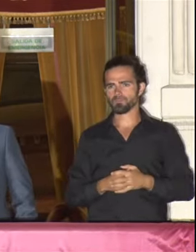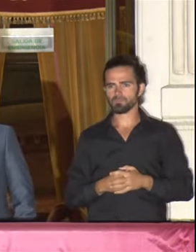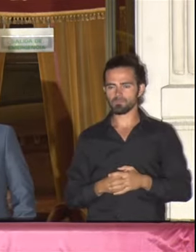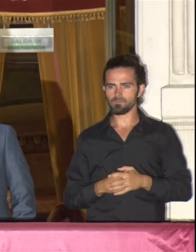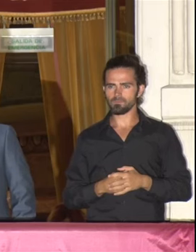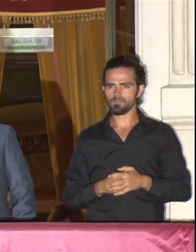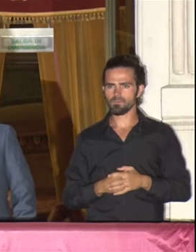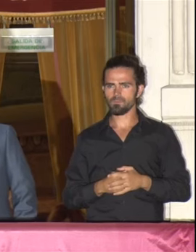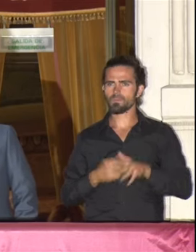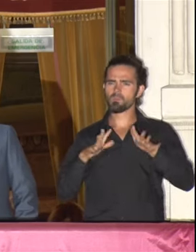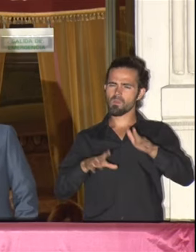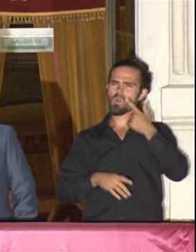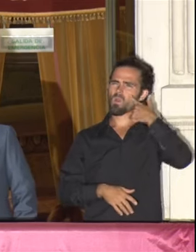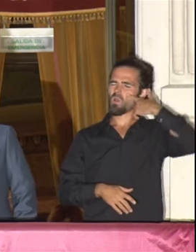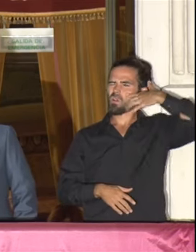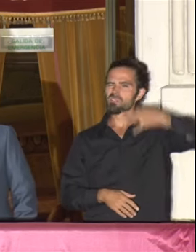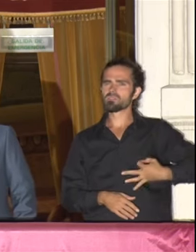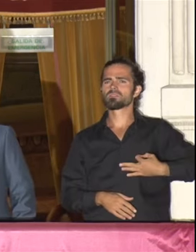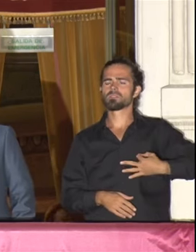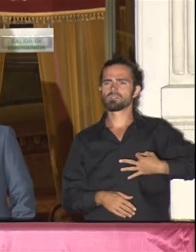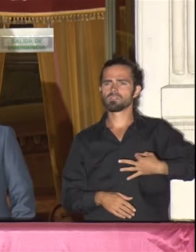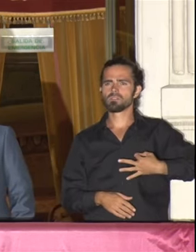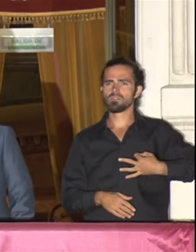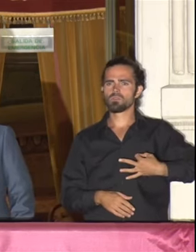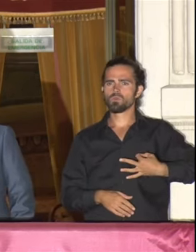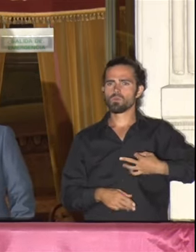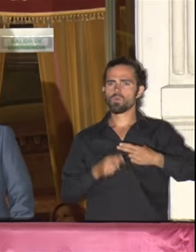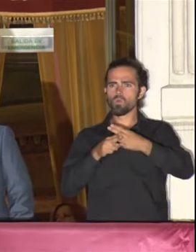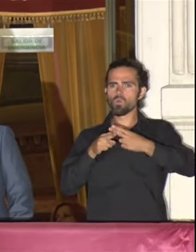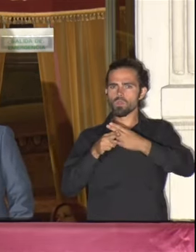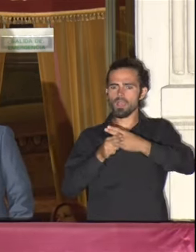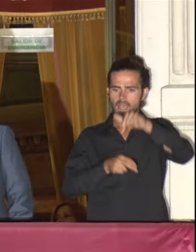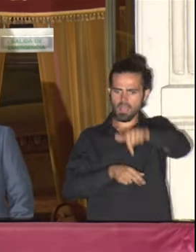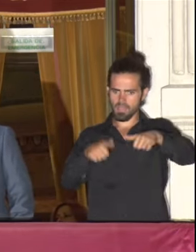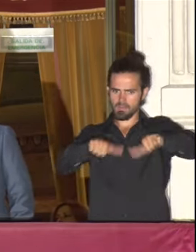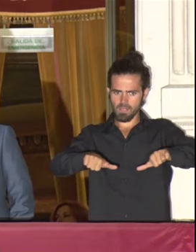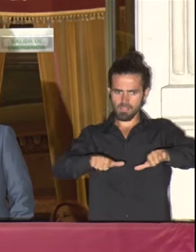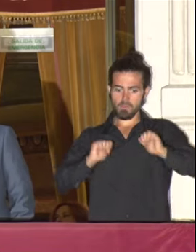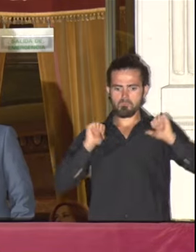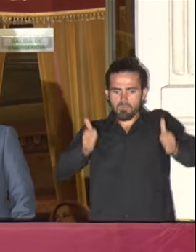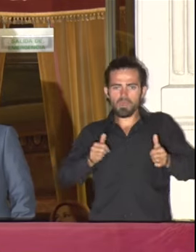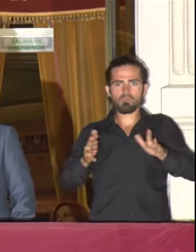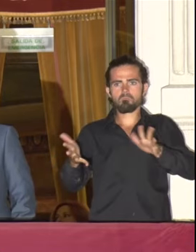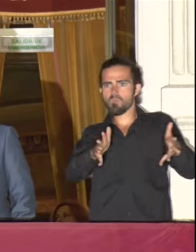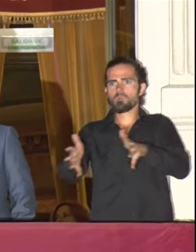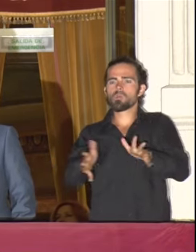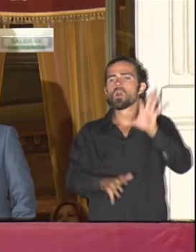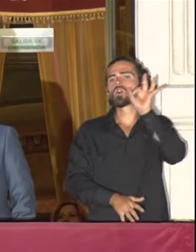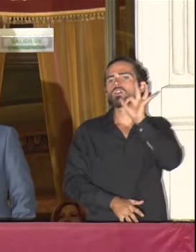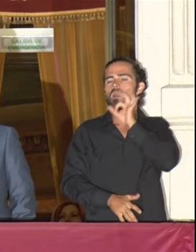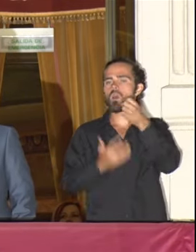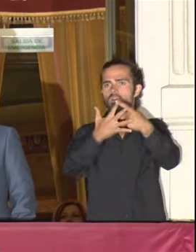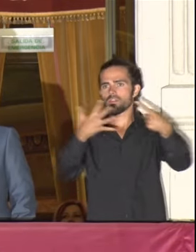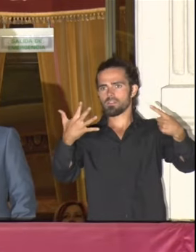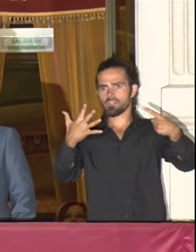Pero realmente cuando se desarrolla la cuchillería en Albacete es a partir del siglo XVI, por dos razones principales. Una,